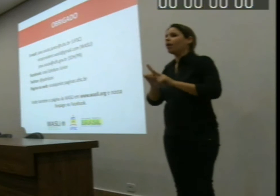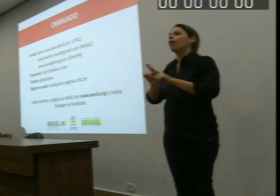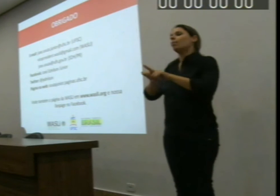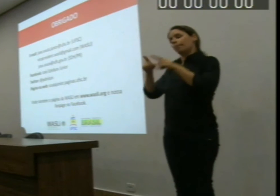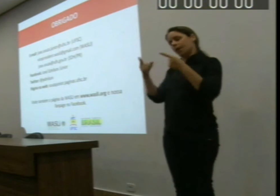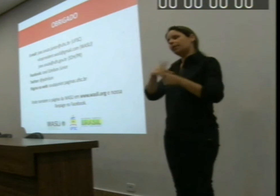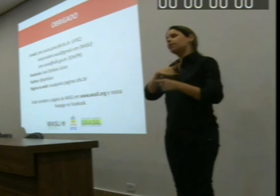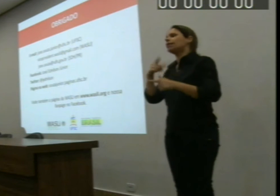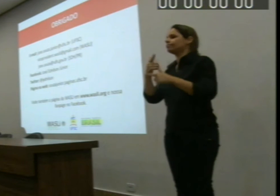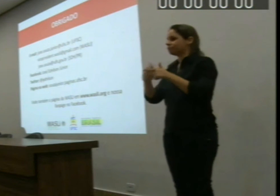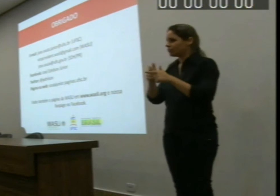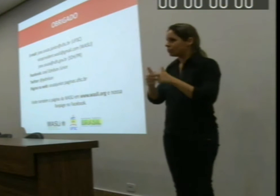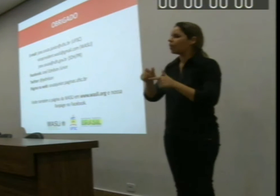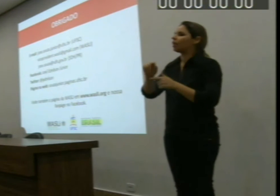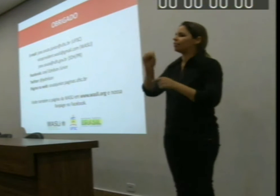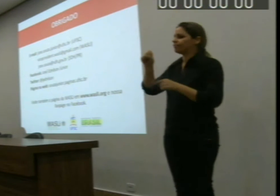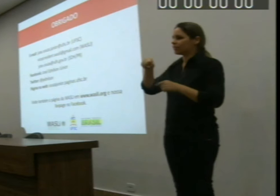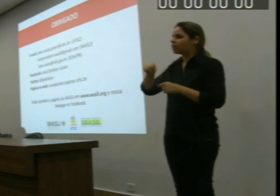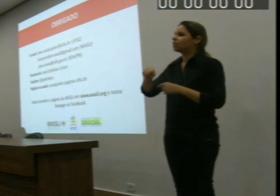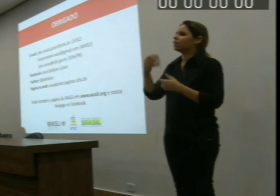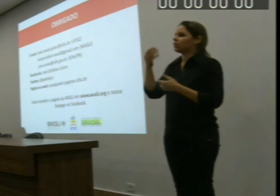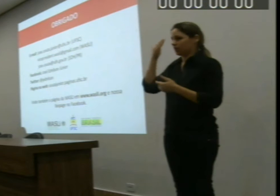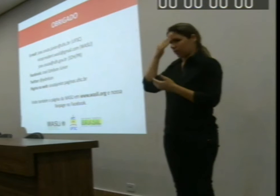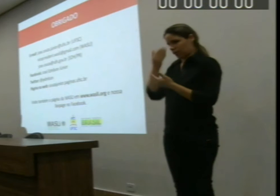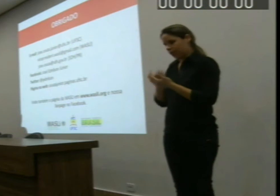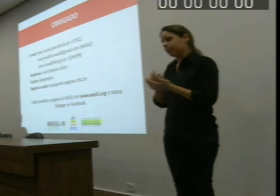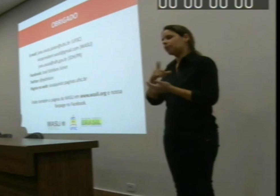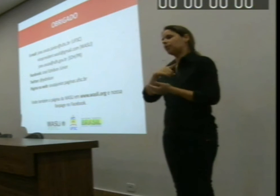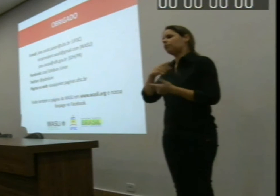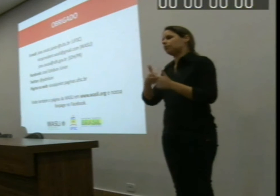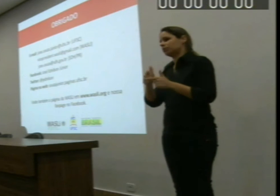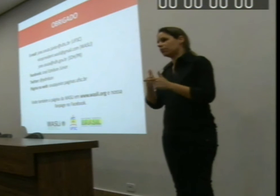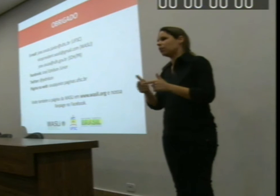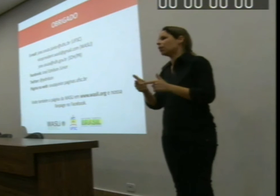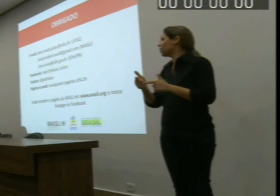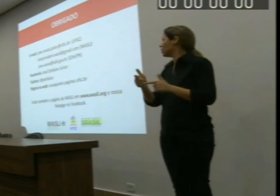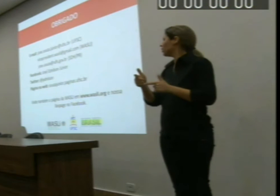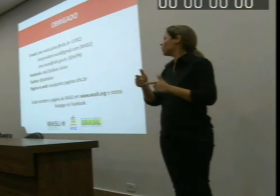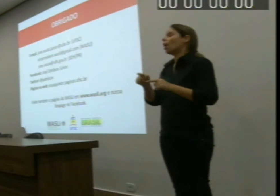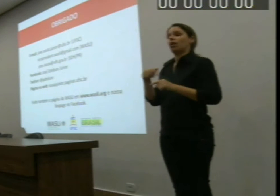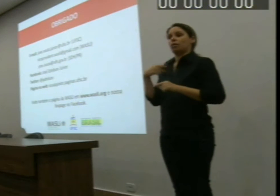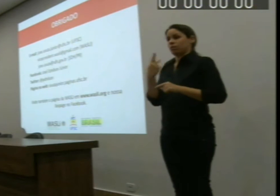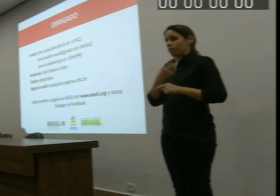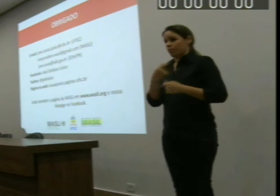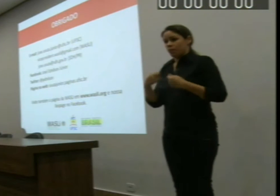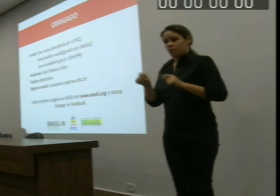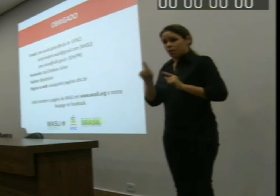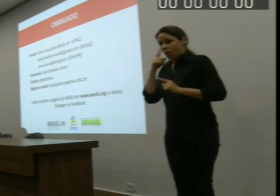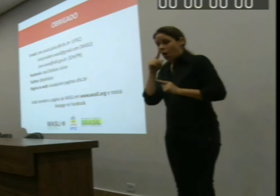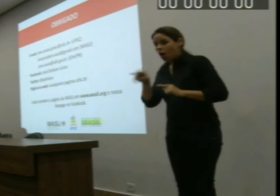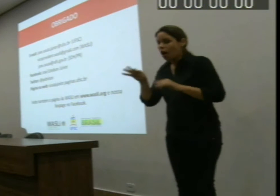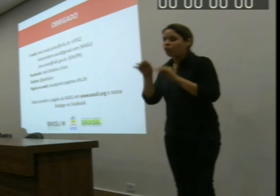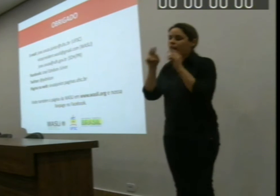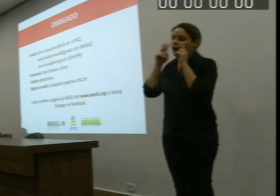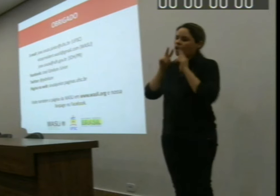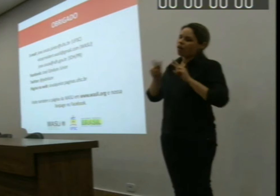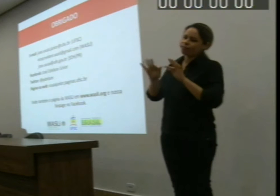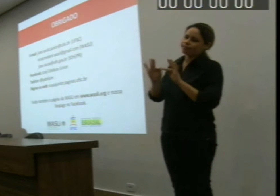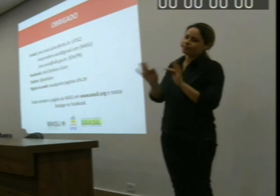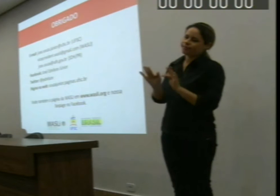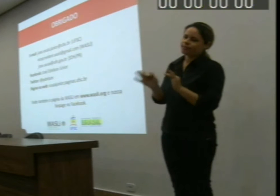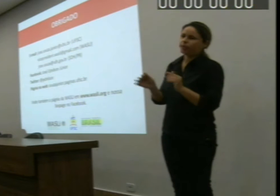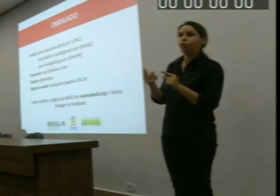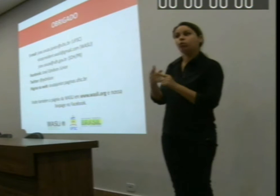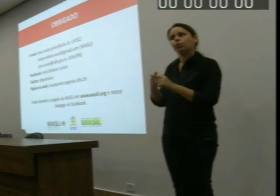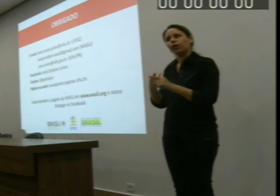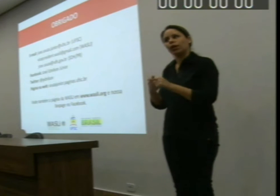complicada a gente não pode analisar ela com um olhar muito simplista mesmo não inclusive e mais ainda a escolarização dos